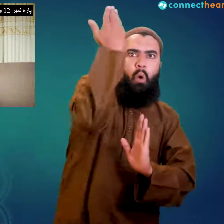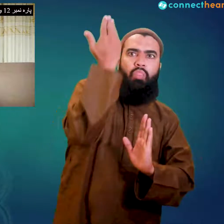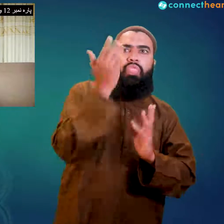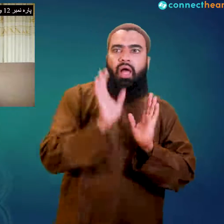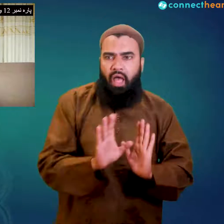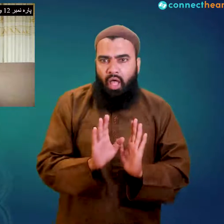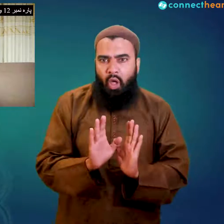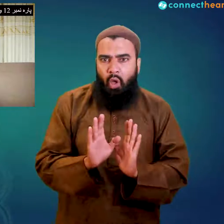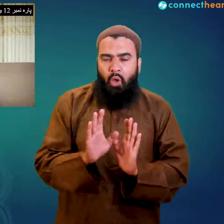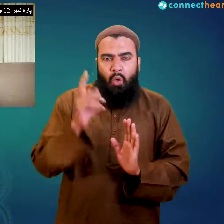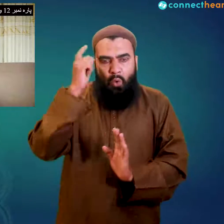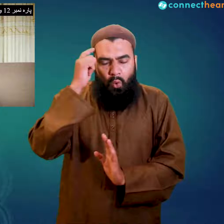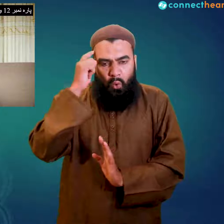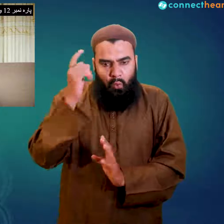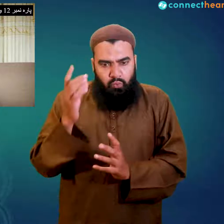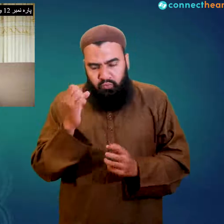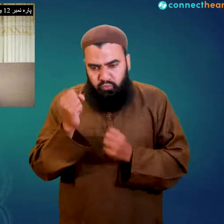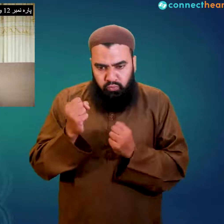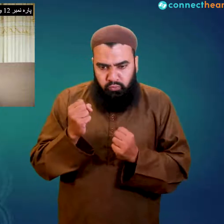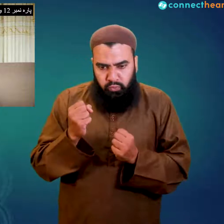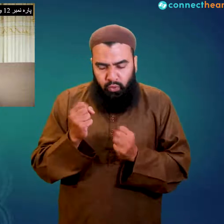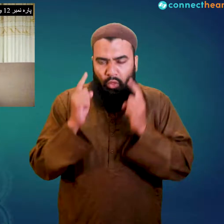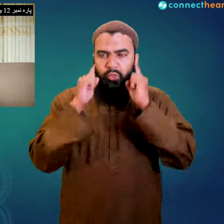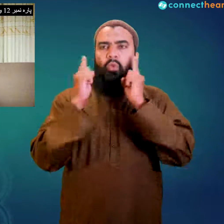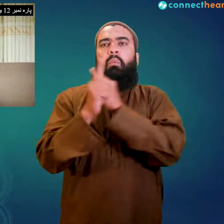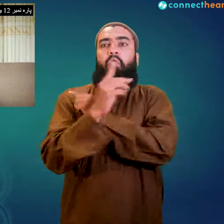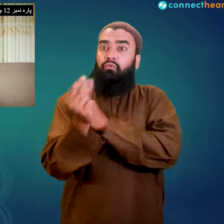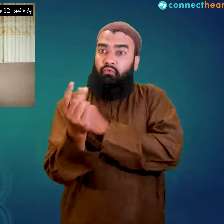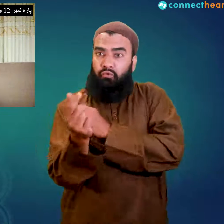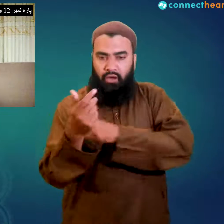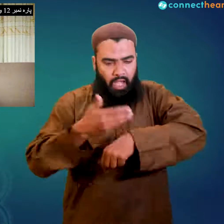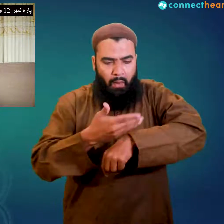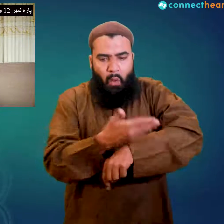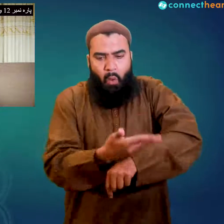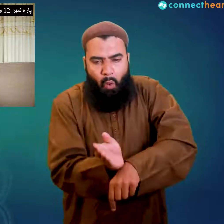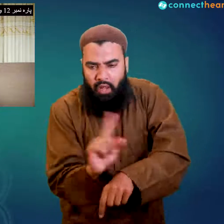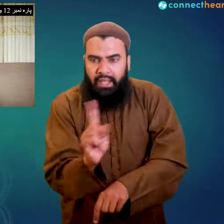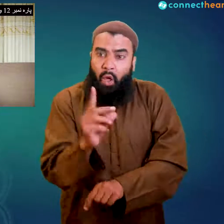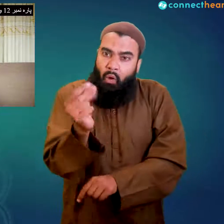جائے اور اپنے نامہ اعمال سے اس کو ختم کر دیا جائے۔